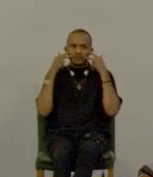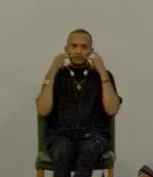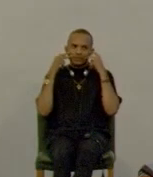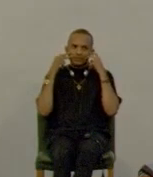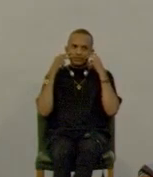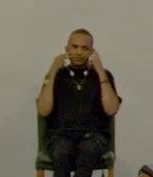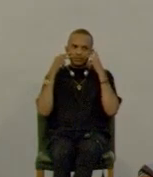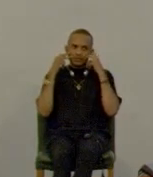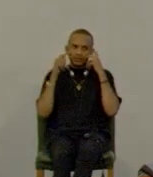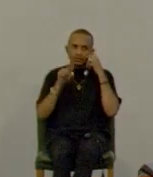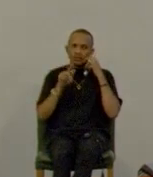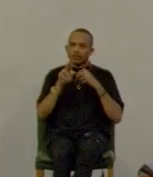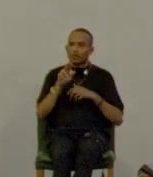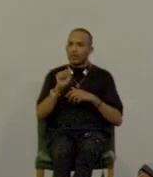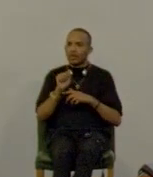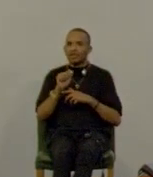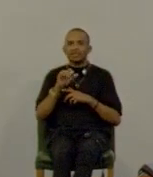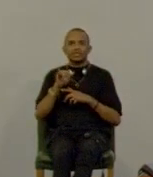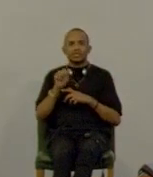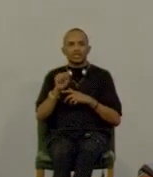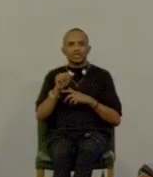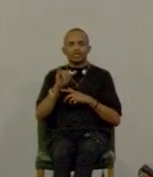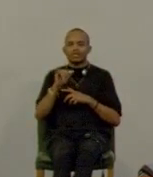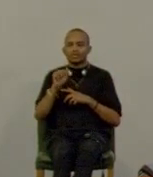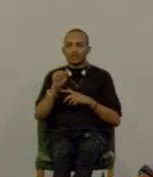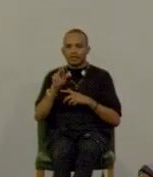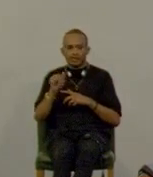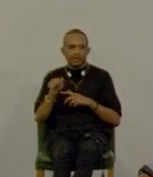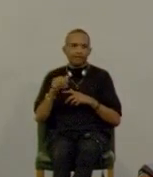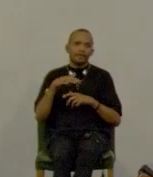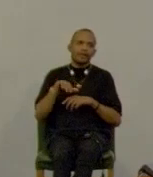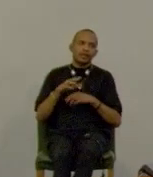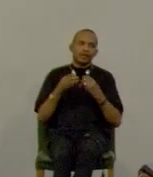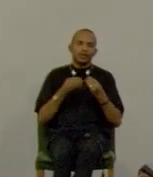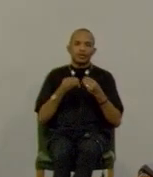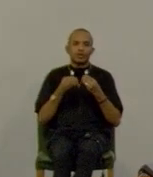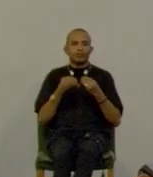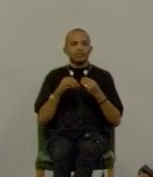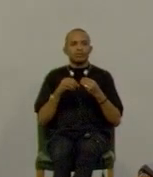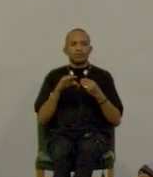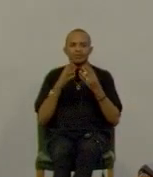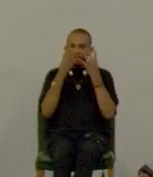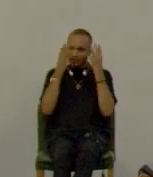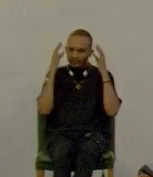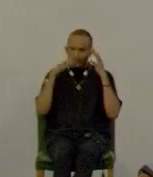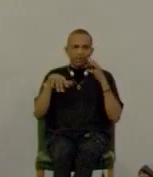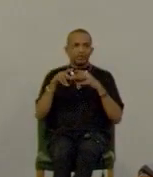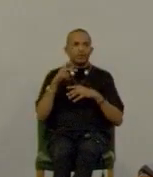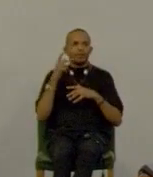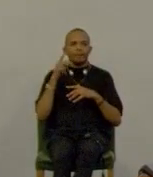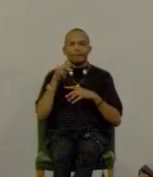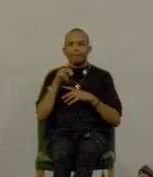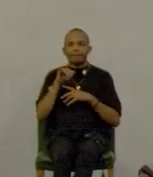etnia Guajajara, ela estava contando que eles criaram a primeira escola indígena do Brasil, no Piauí. E